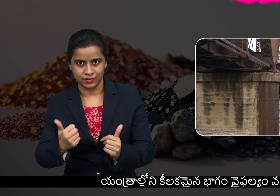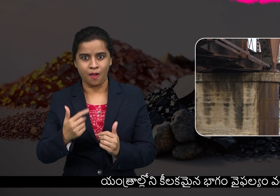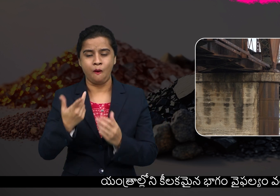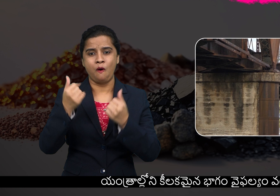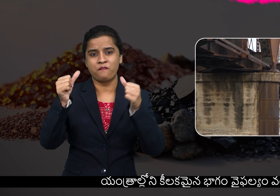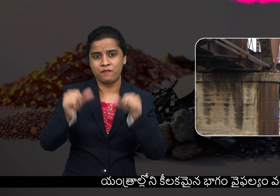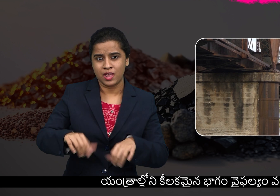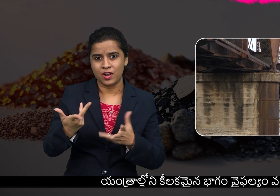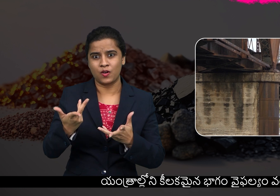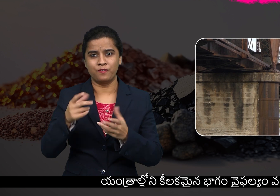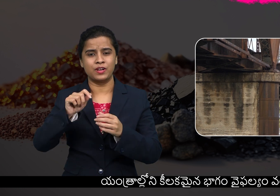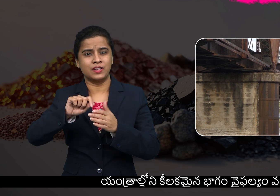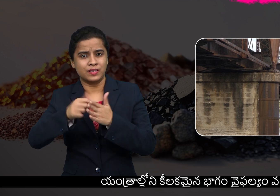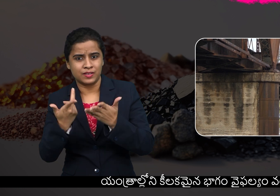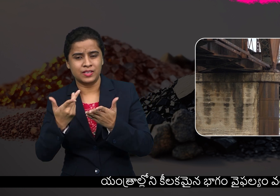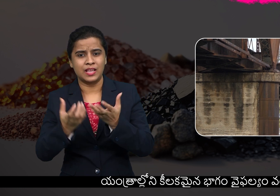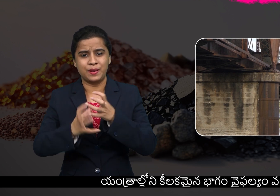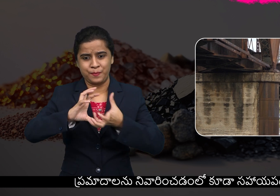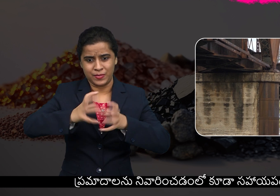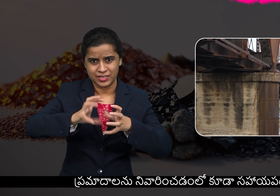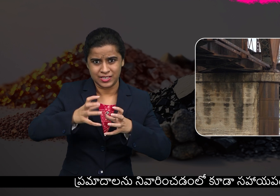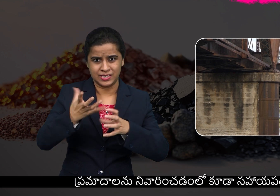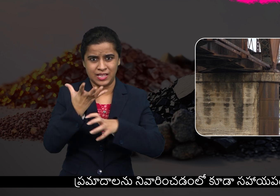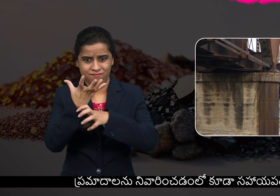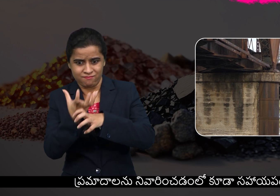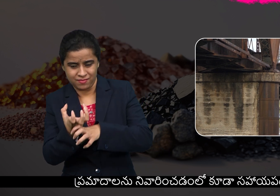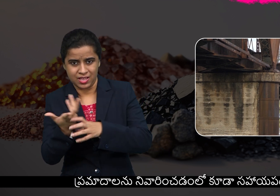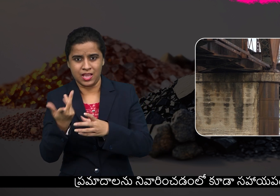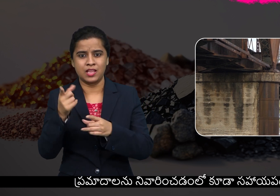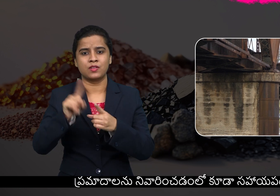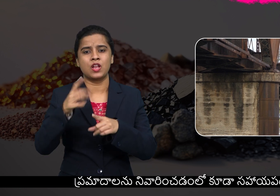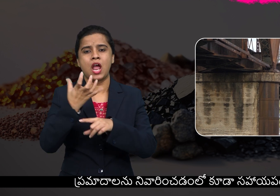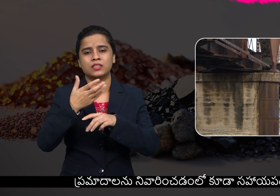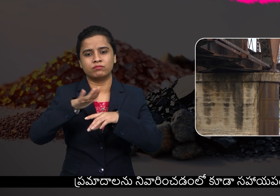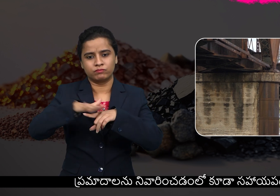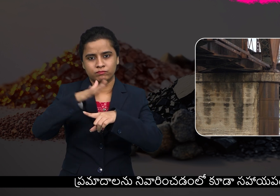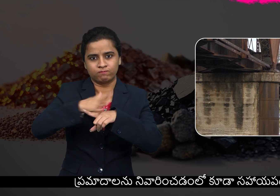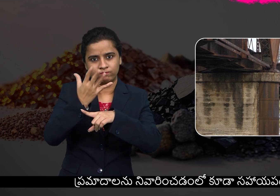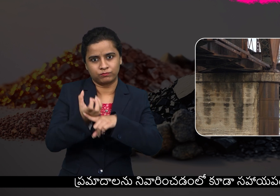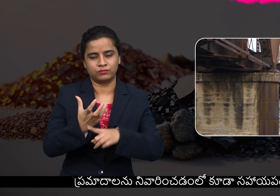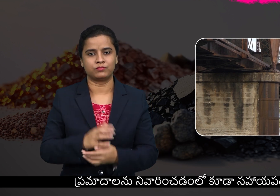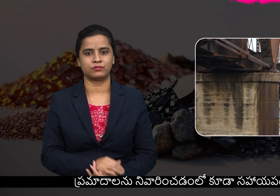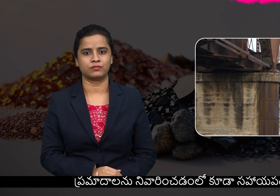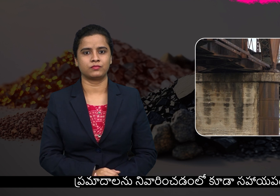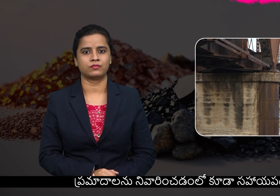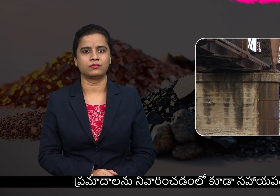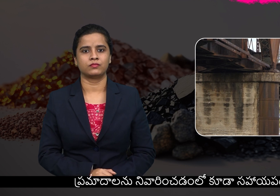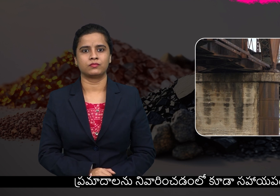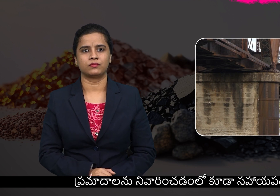యంత్రాల్లోని కీలకమైన భాగం వైఫల్యం వంటి ప్రమాదాలను నివారించడంలో కూడా సహాయపడుతుంది.